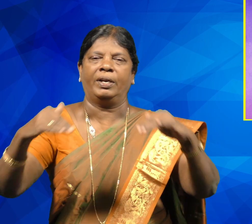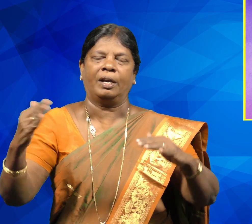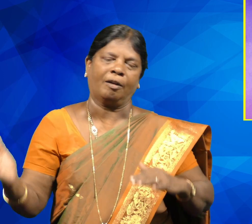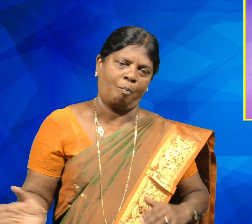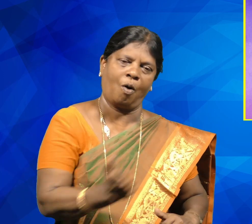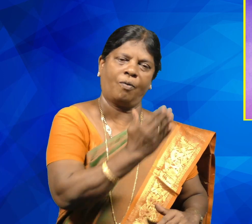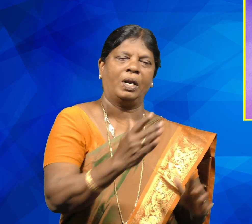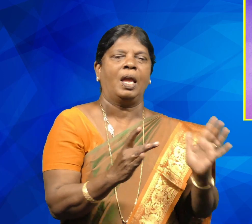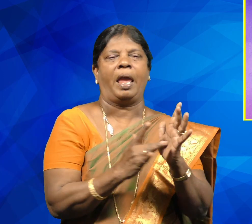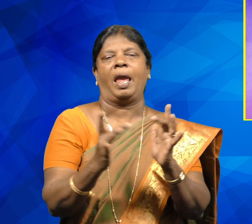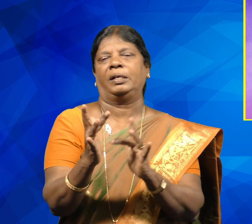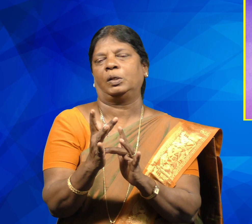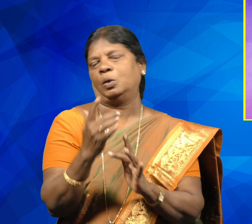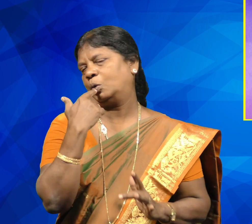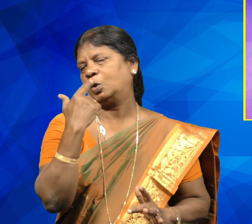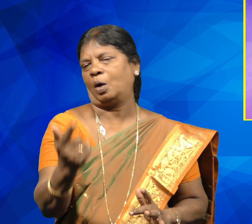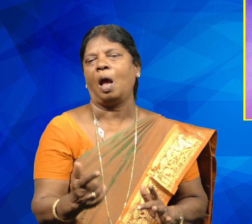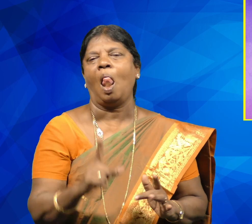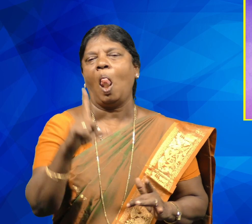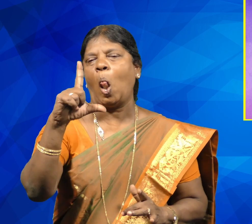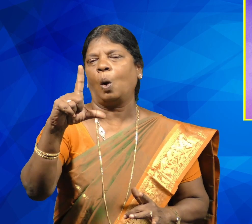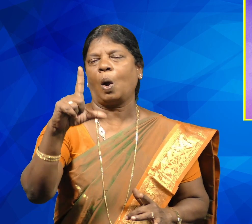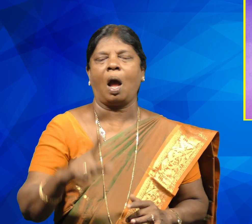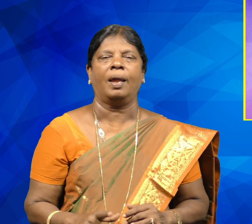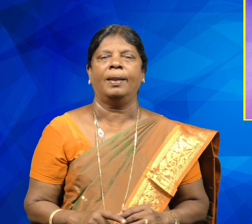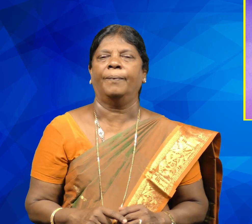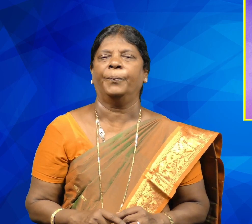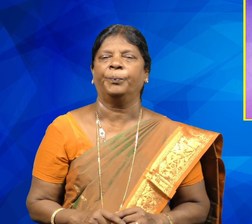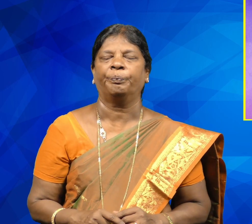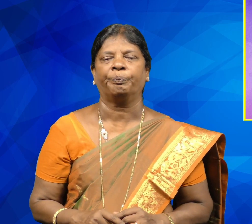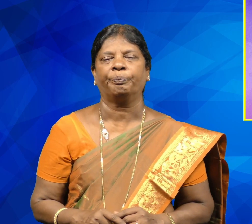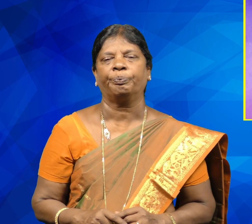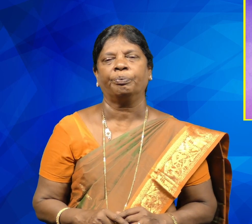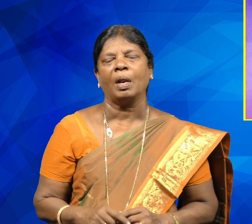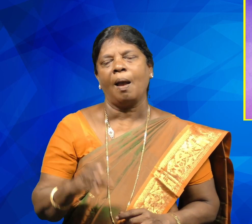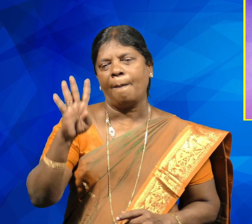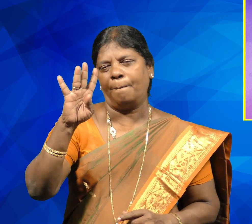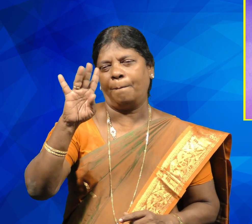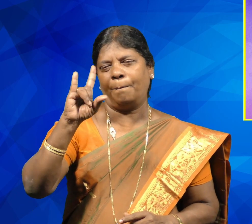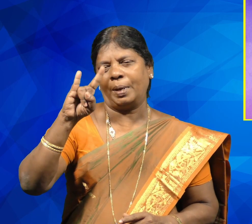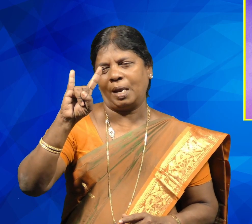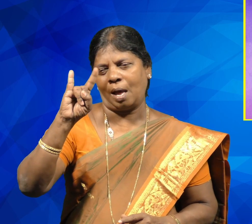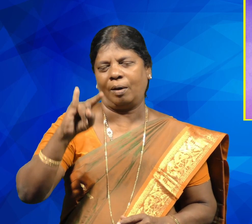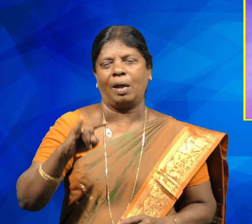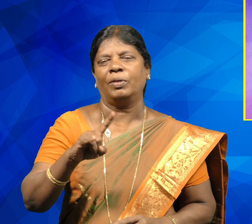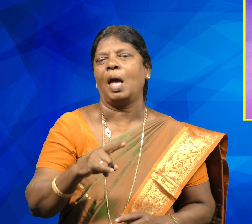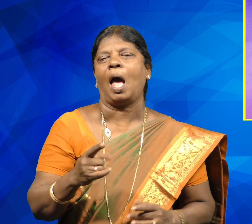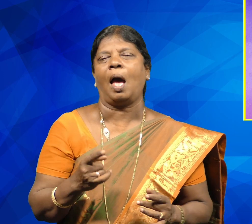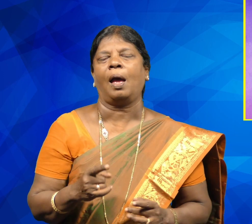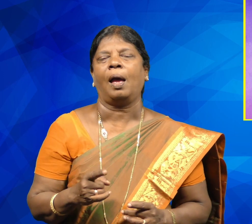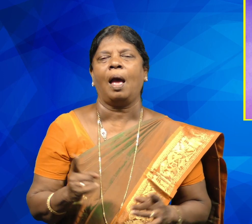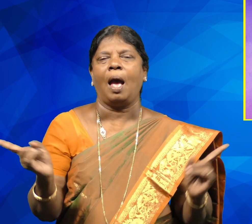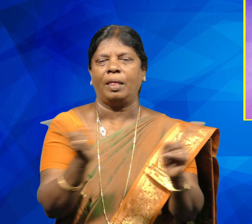நித்திய வீட்டுக்கு போகிறான் என்று இயேசு கிறிஸ்து தாமே சொல்லியிருக்கிறார். லூக்கா என்கிற நற்செய்தி நூலிலே